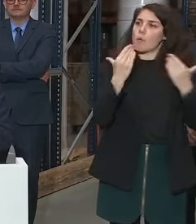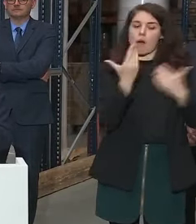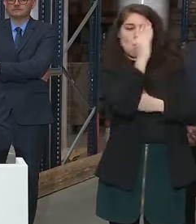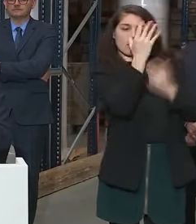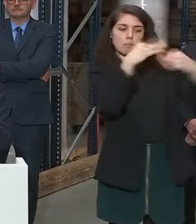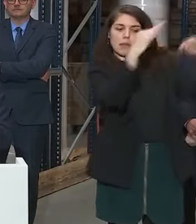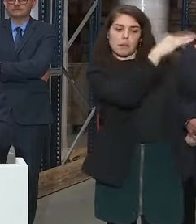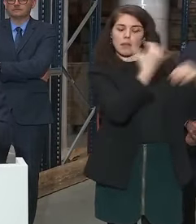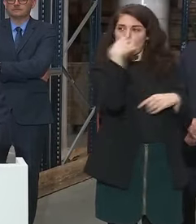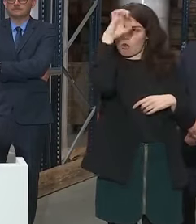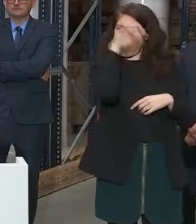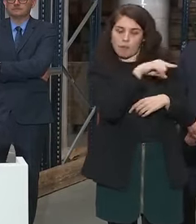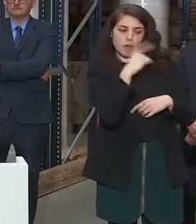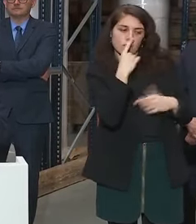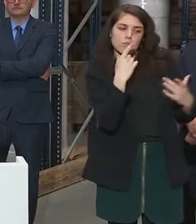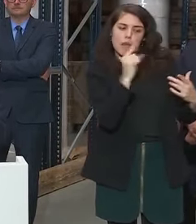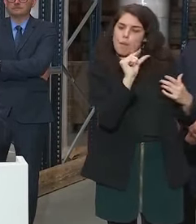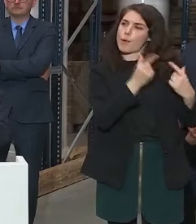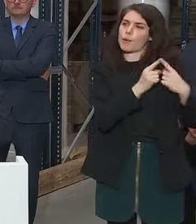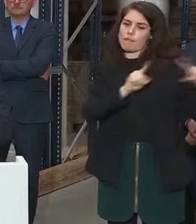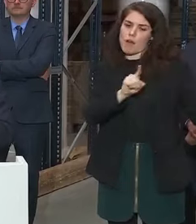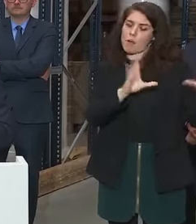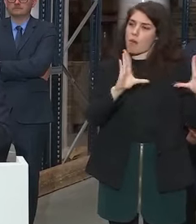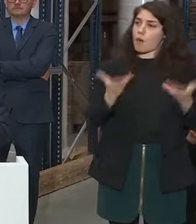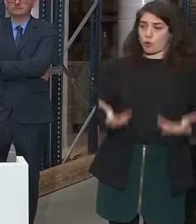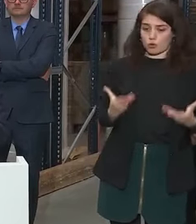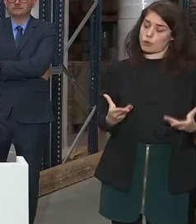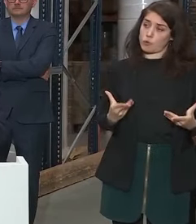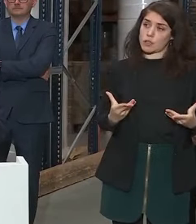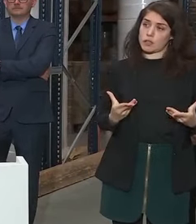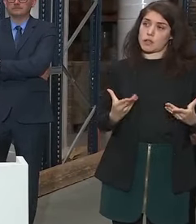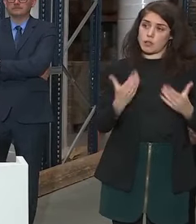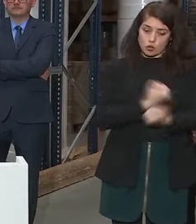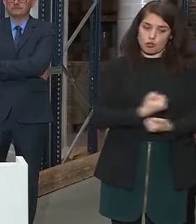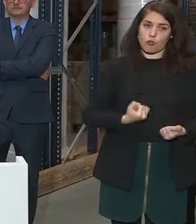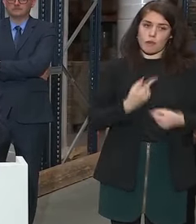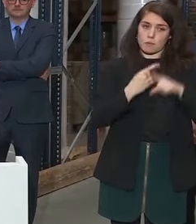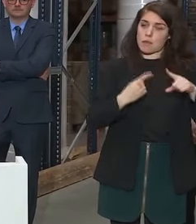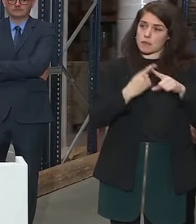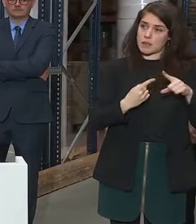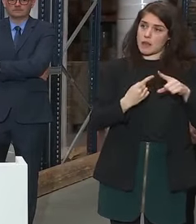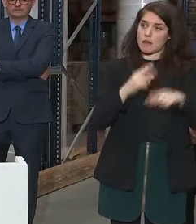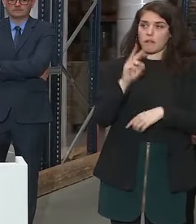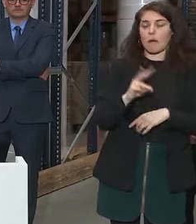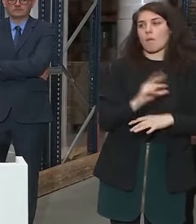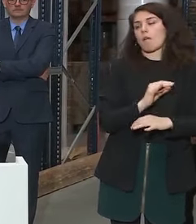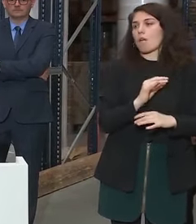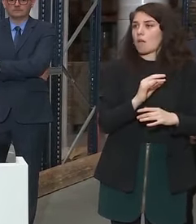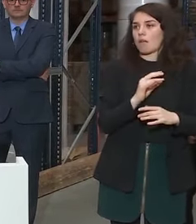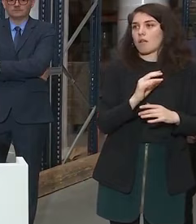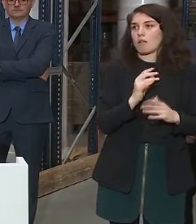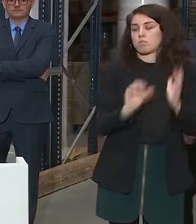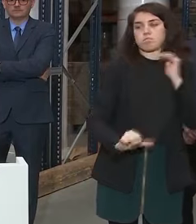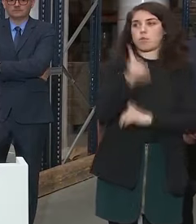dispositifs, mais qui est aujourd'hui le dispositif de chômage partiel le plus généreux d'Europe et qui permet d'éviter le licenciement dans ces périodes de